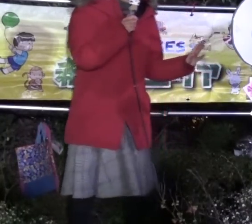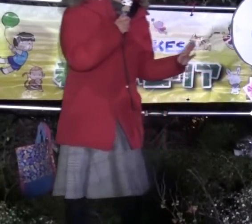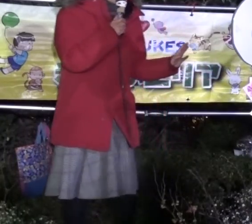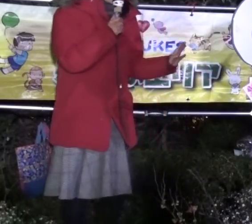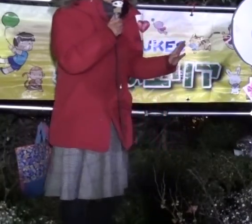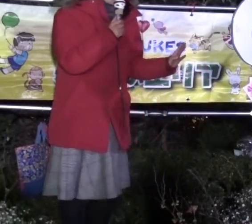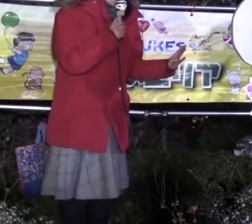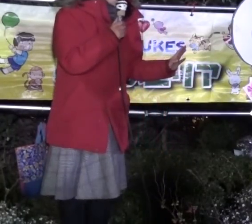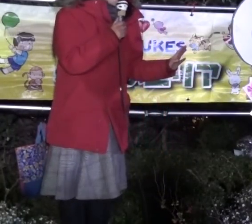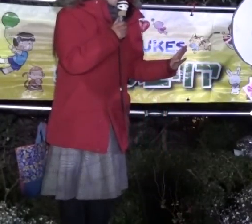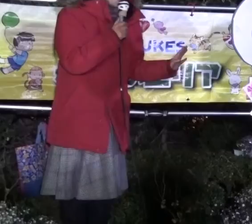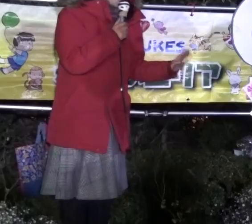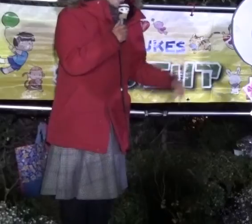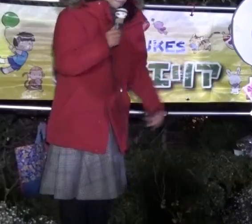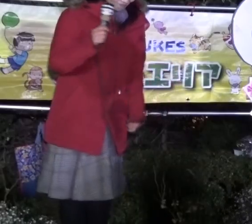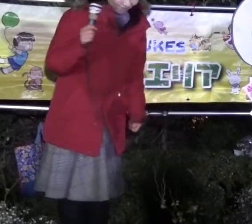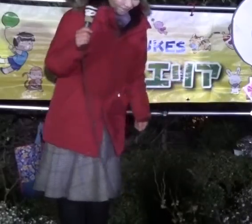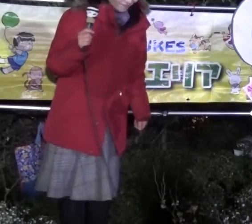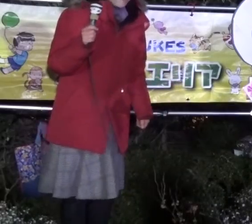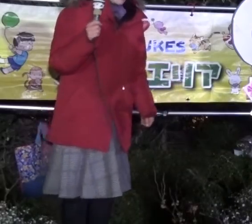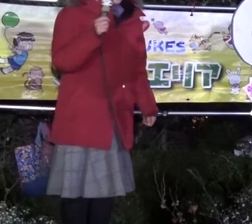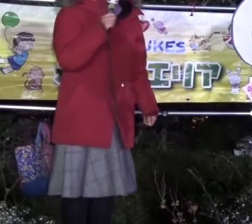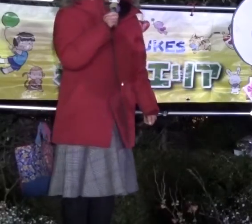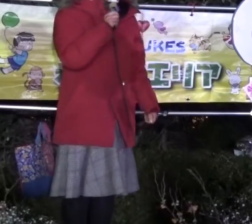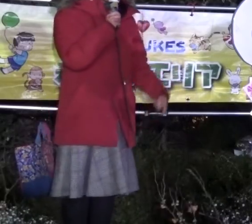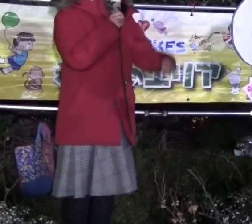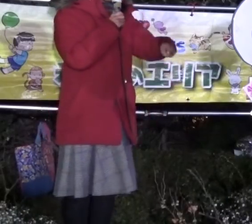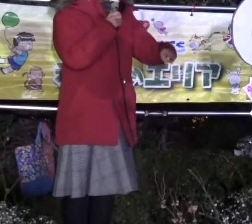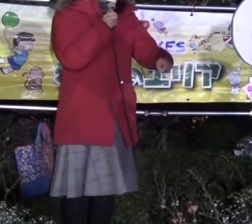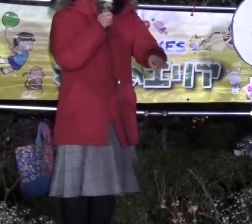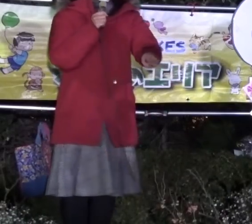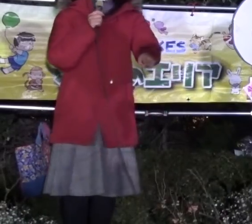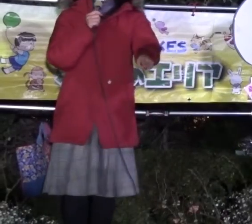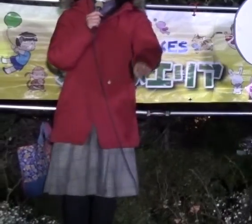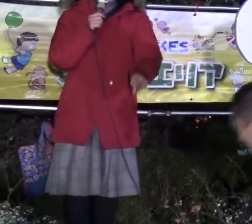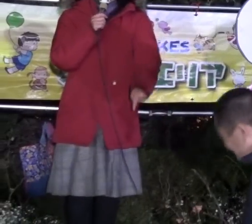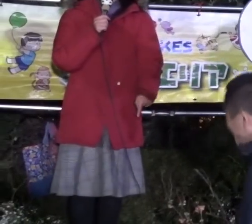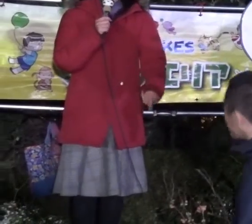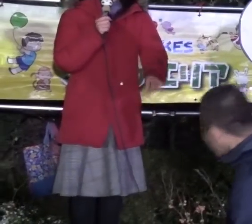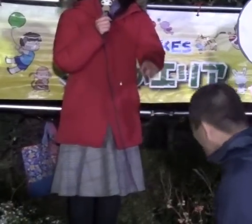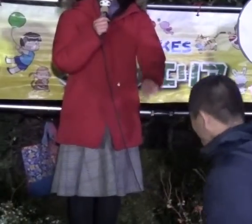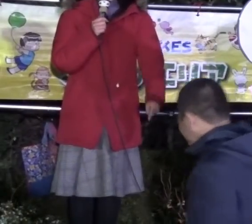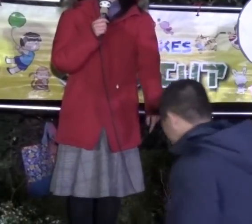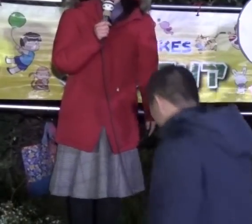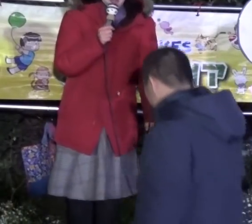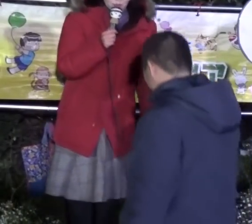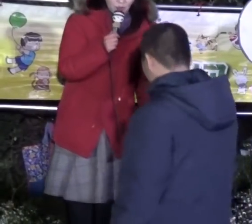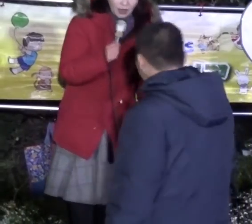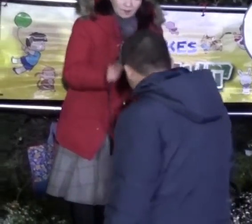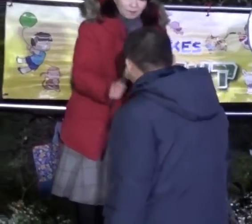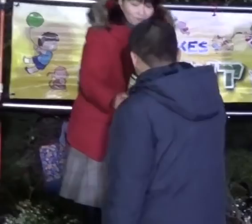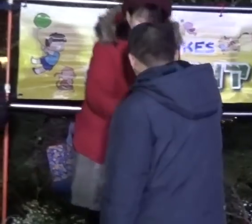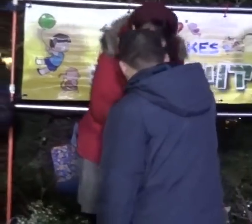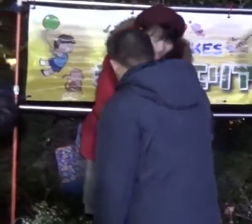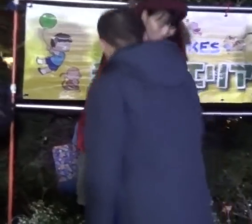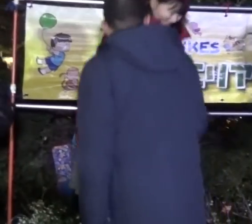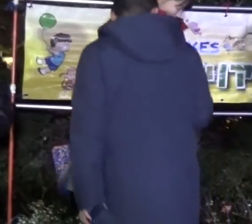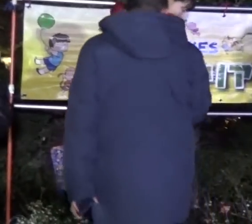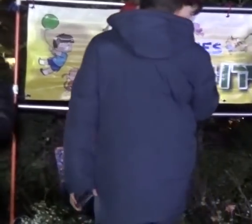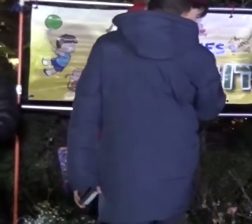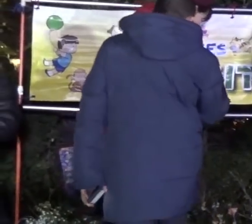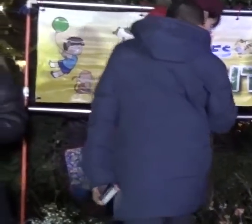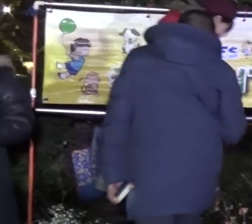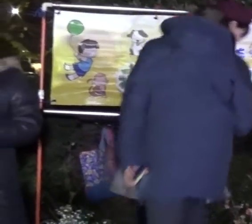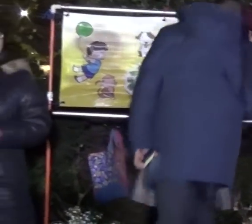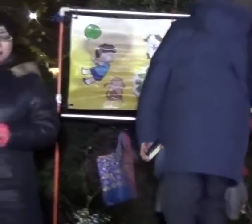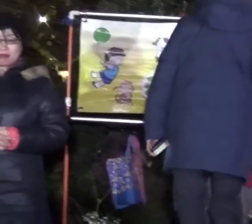会春発信です。お願いします。珍しい、いつも背広だけだから風邪ひくんじゃないかと思って。